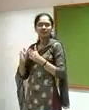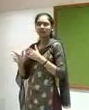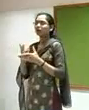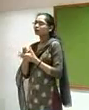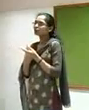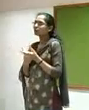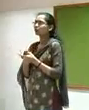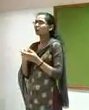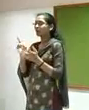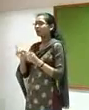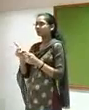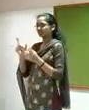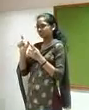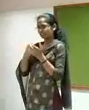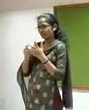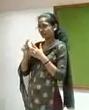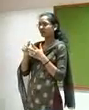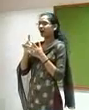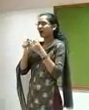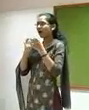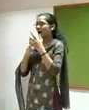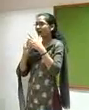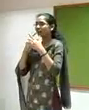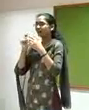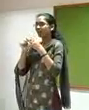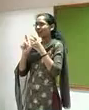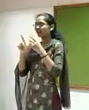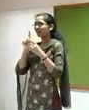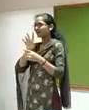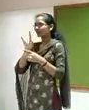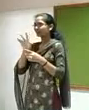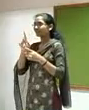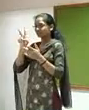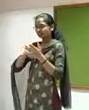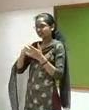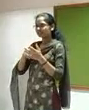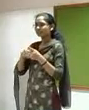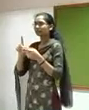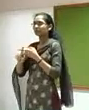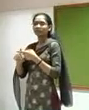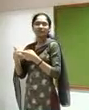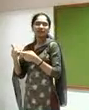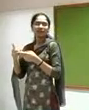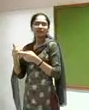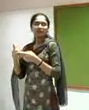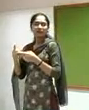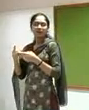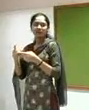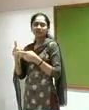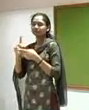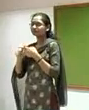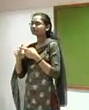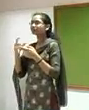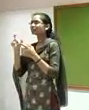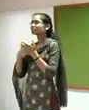को साथ में पढ़ना वाली बात है, क्योंकि see the making of the legislation is a political exercise. It's not just